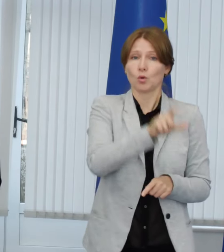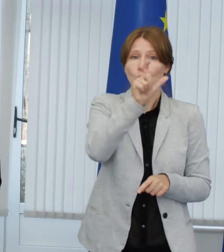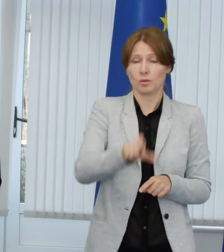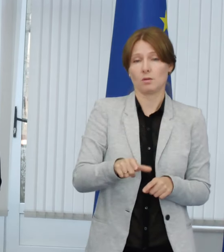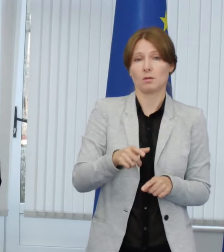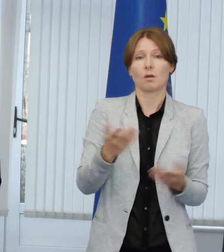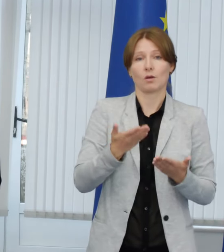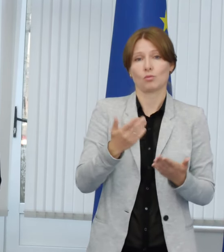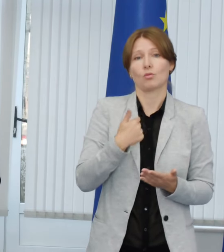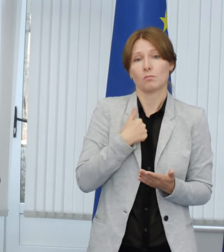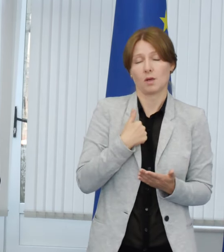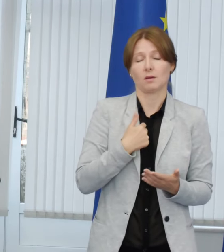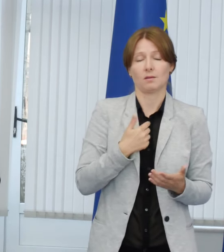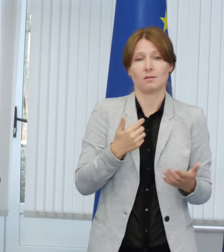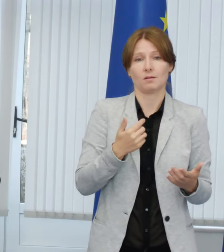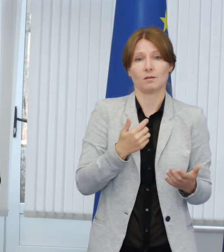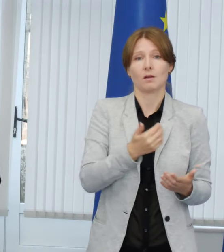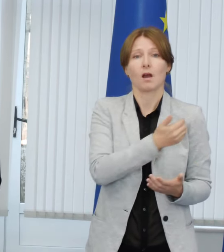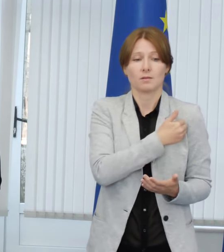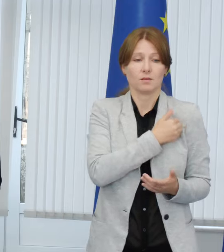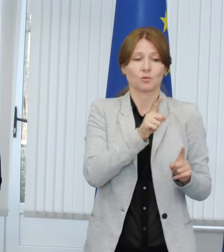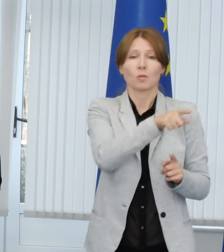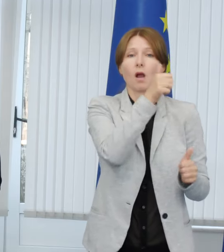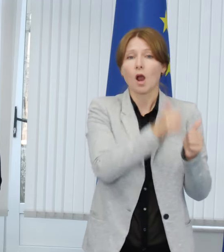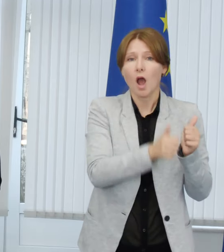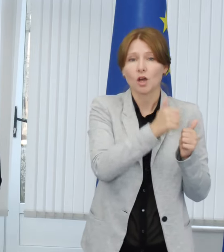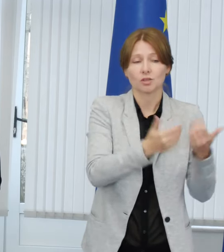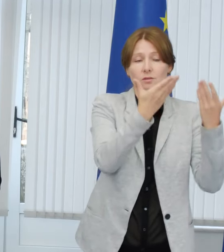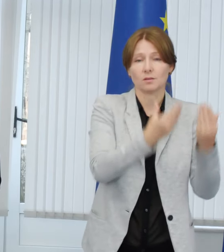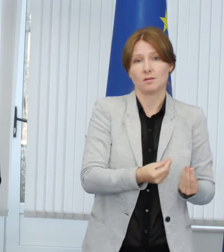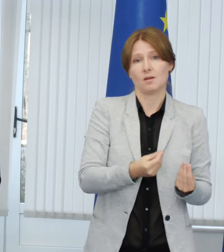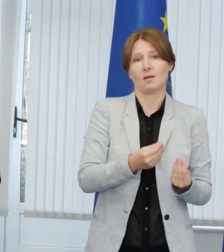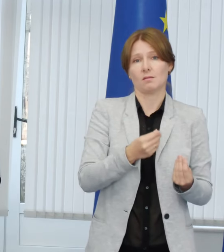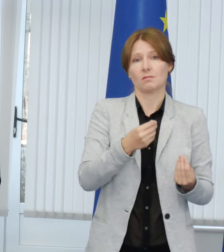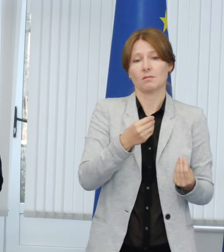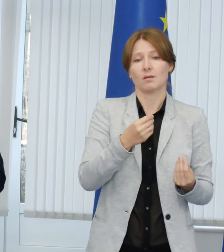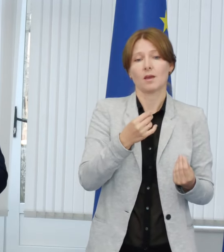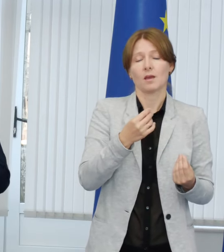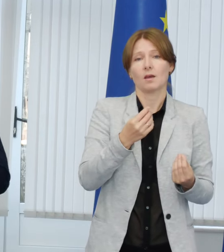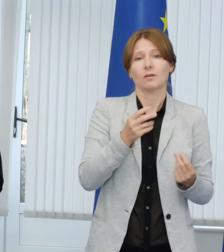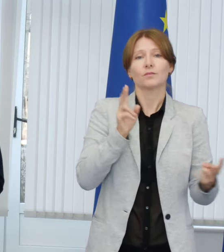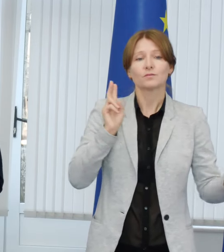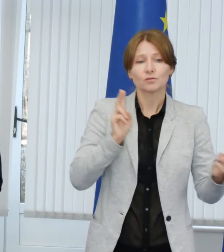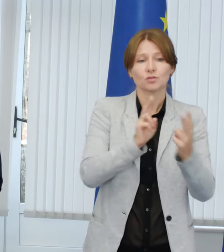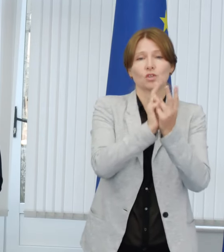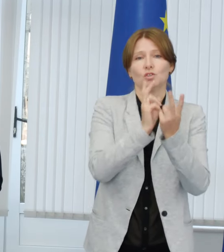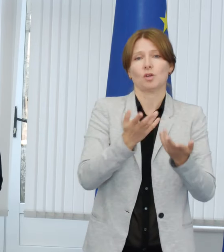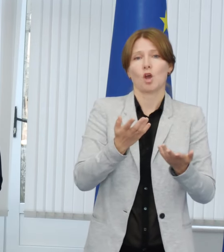mele colegi de acolo, persoane care în fiecare zi se confruntă cu